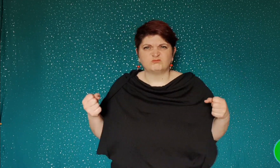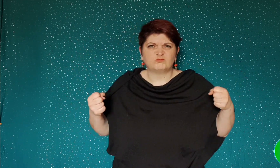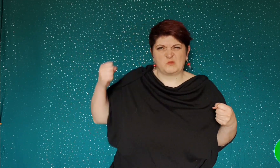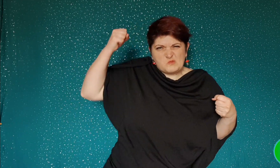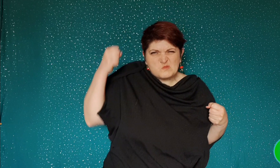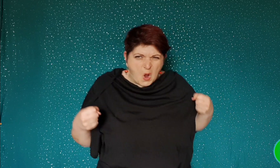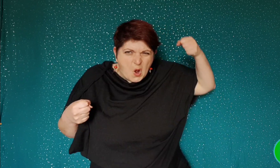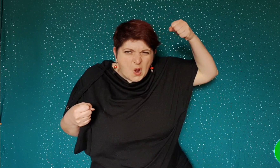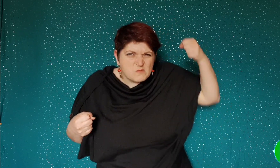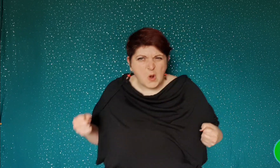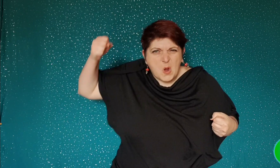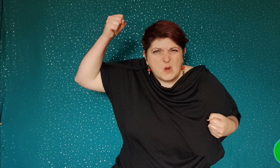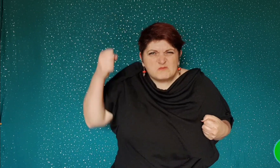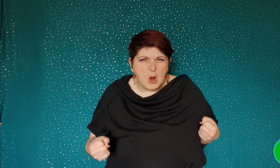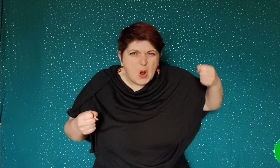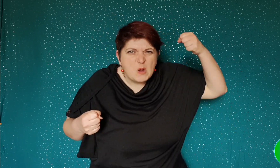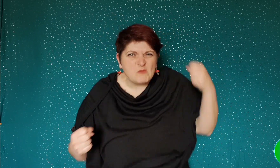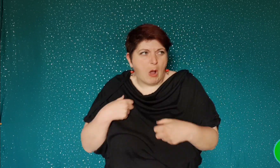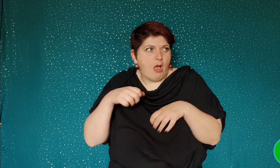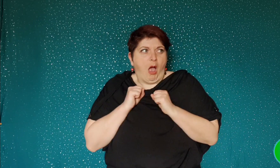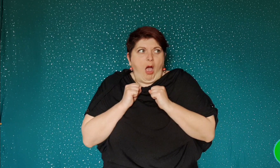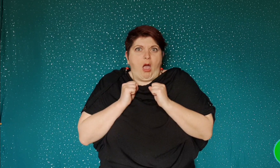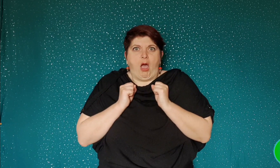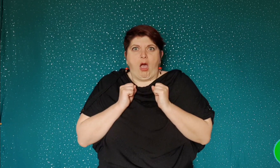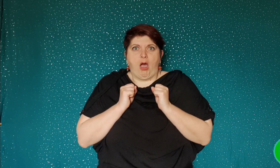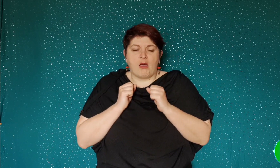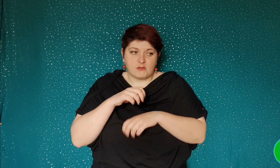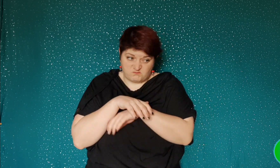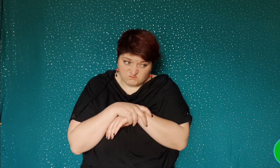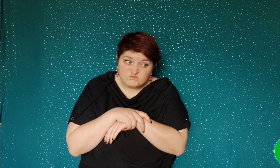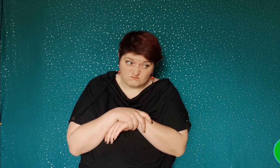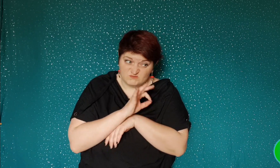des échasses. Ça faisait gnic, gnoc, gnic, gnoc.